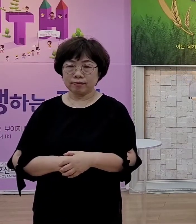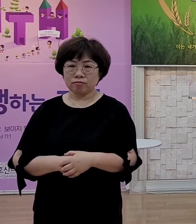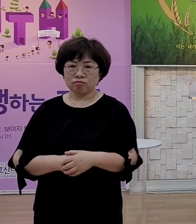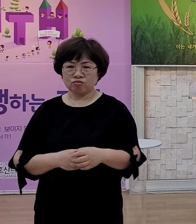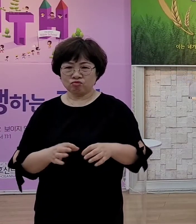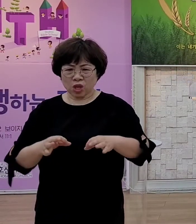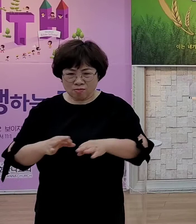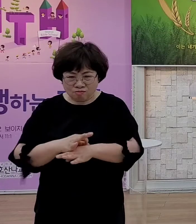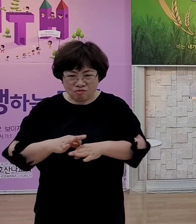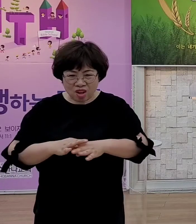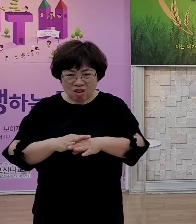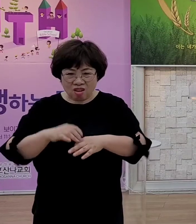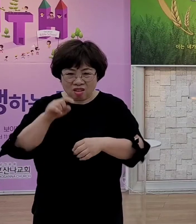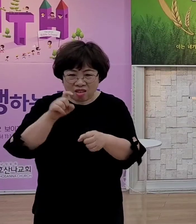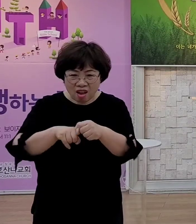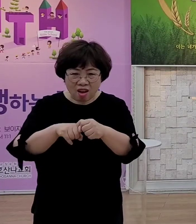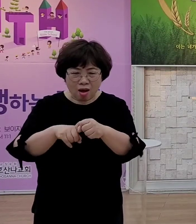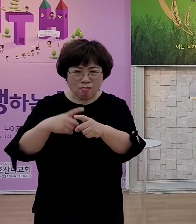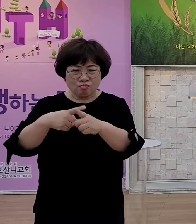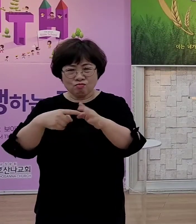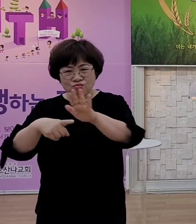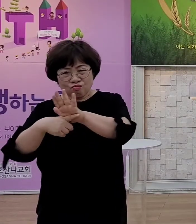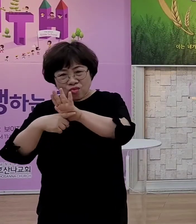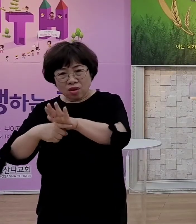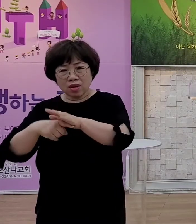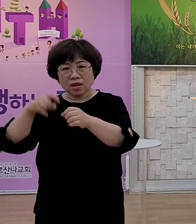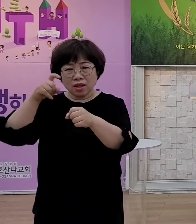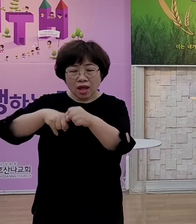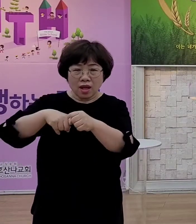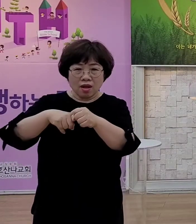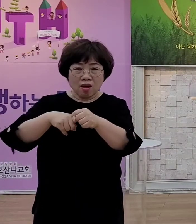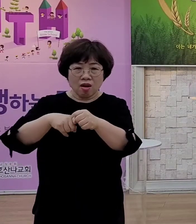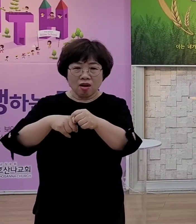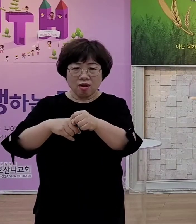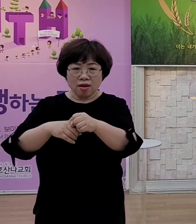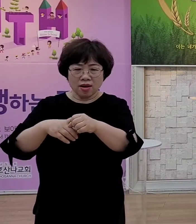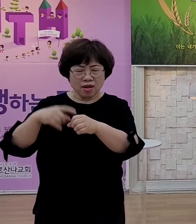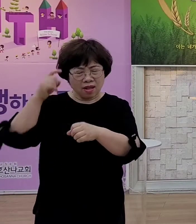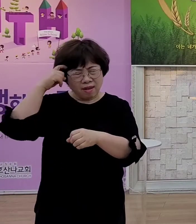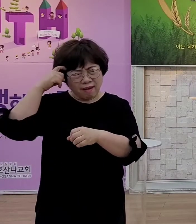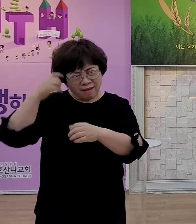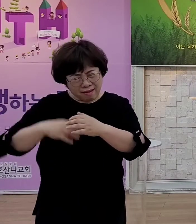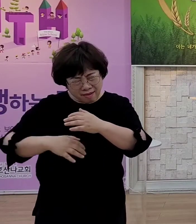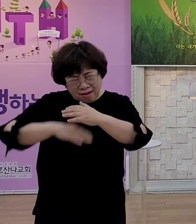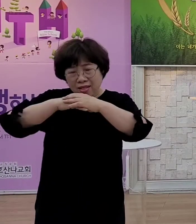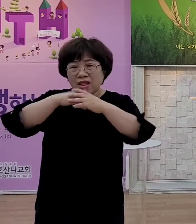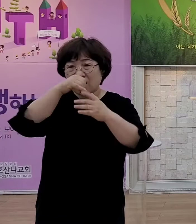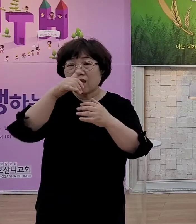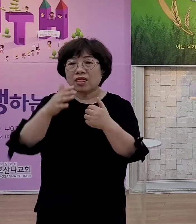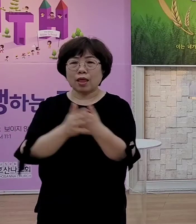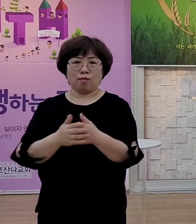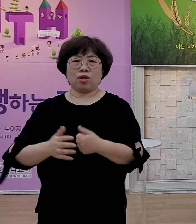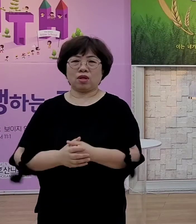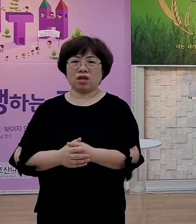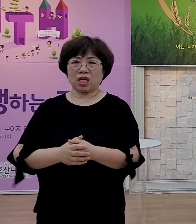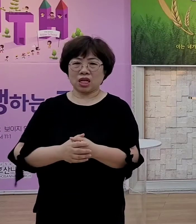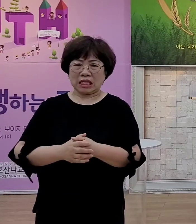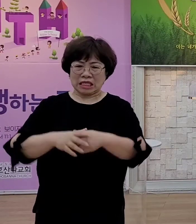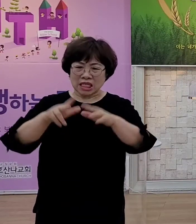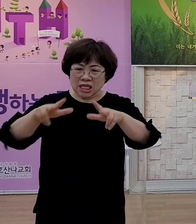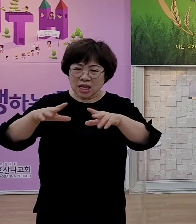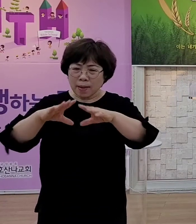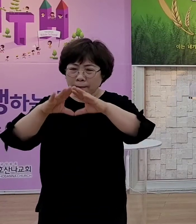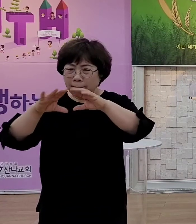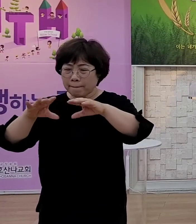부정적인 사고로 가득 차 있습니다. 그래서 차라리 이럴 바에는 이 말, 아니 우리가 여기 와서 죽을